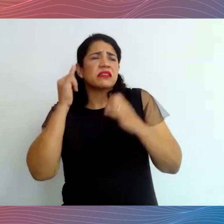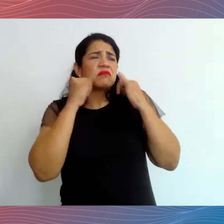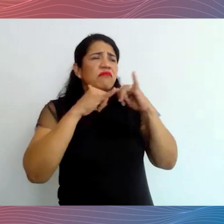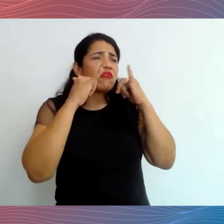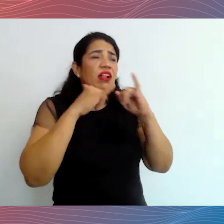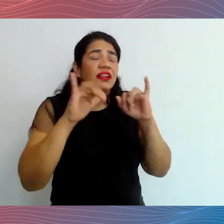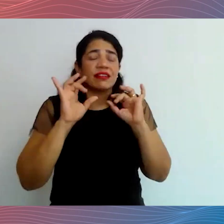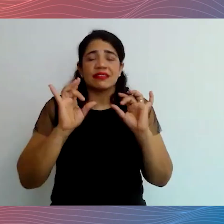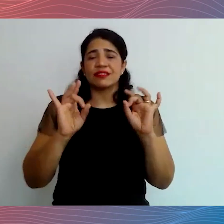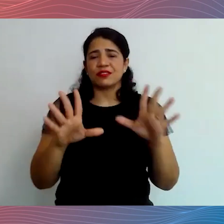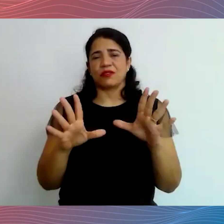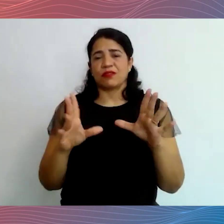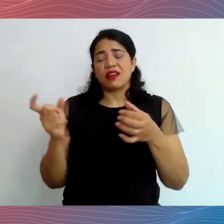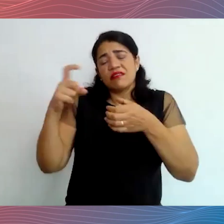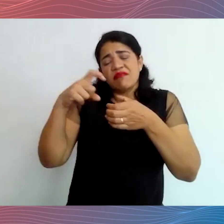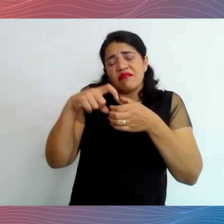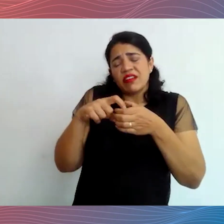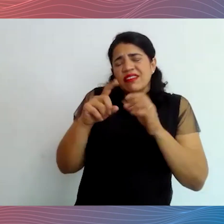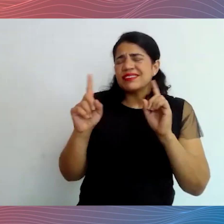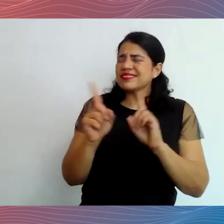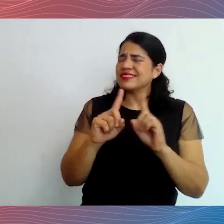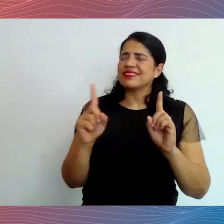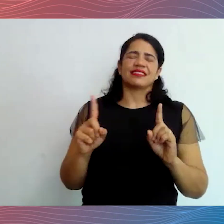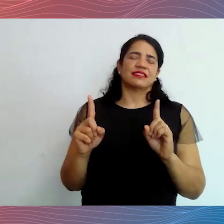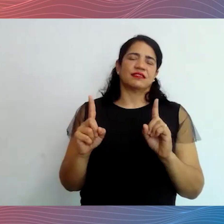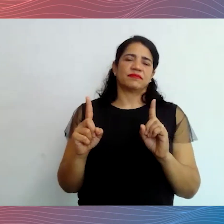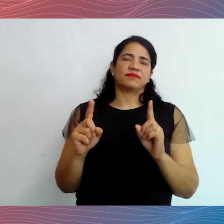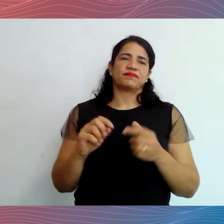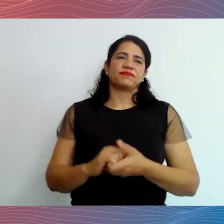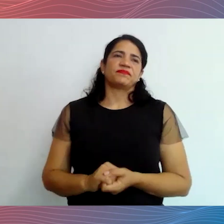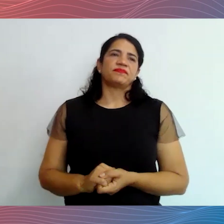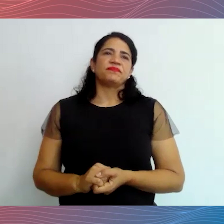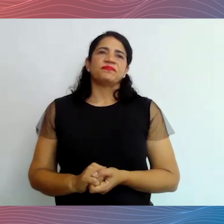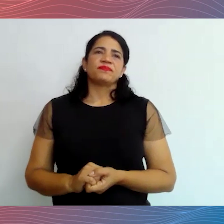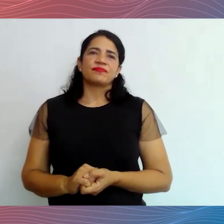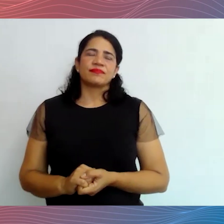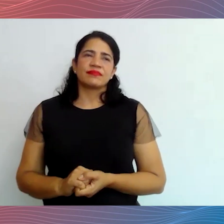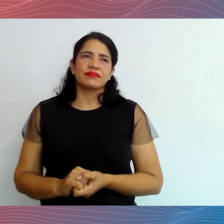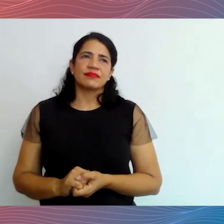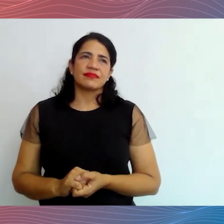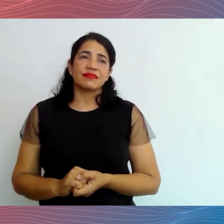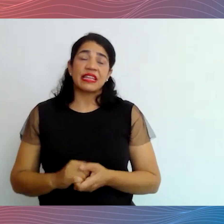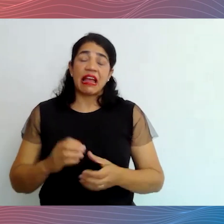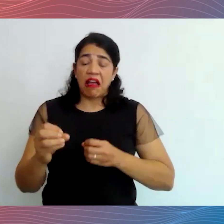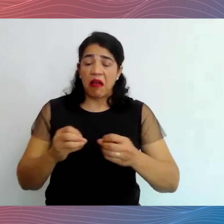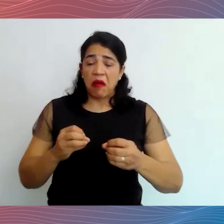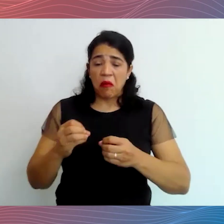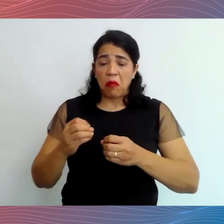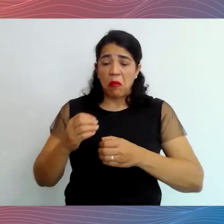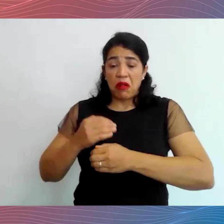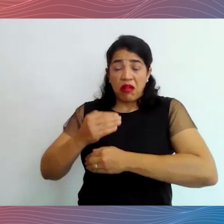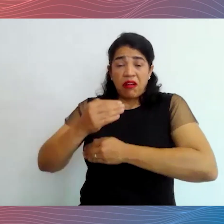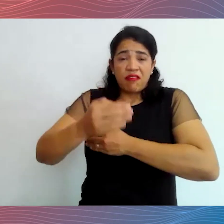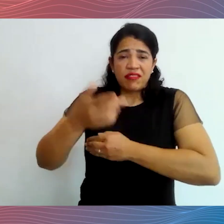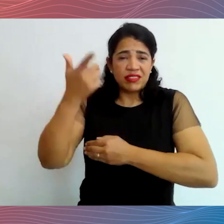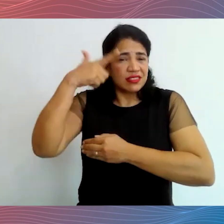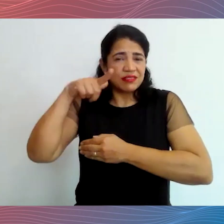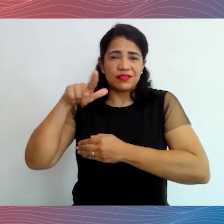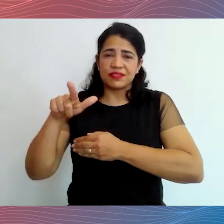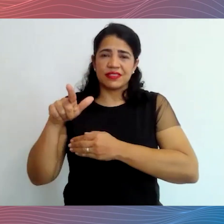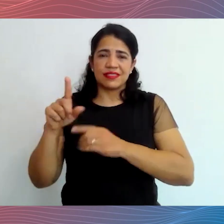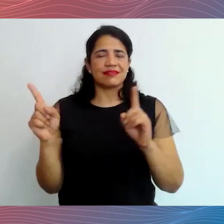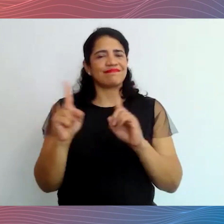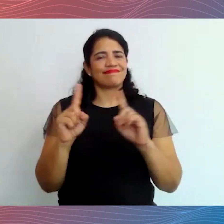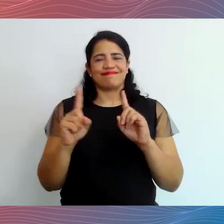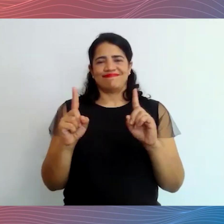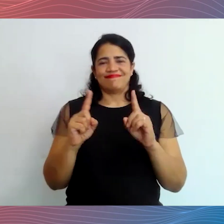Ele fica bem, mas daqui a pouco está no mesmo jeito. Então essa obra não avança desse jeito. Quantas cidades que